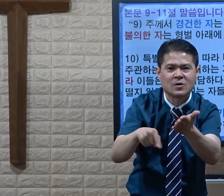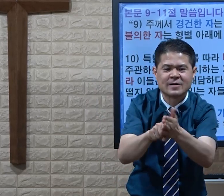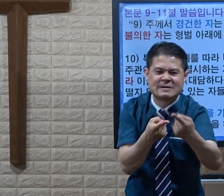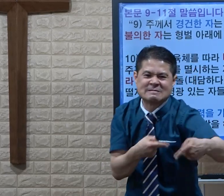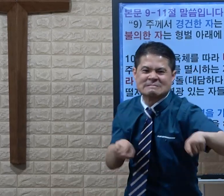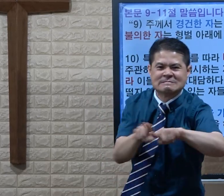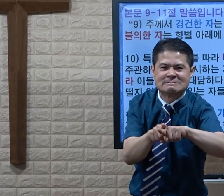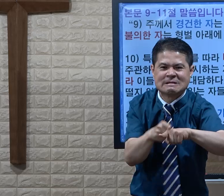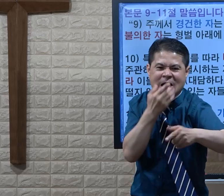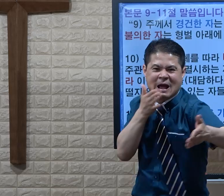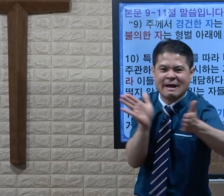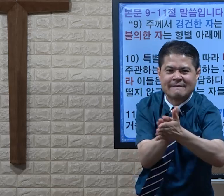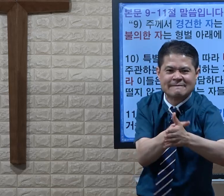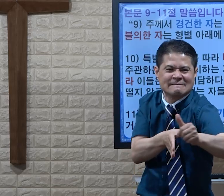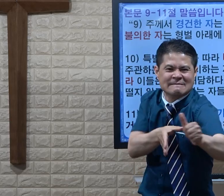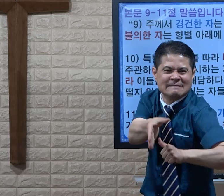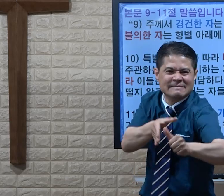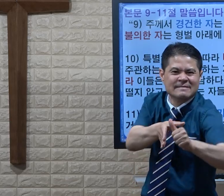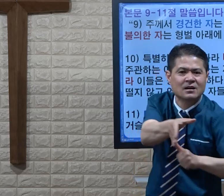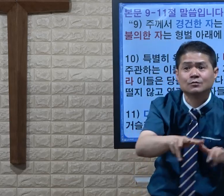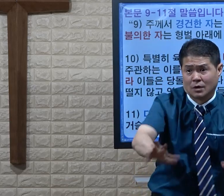예수님이 이 땅에 오기 위해서 함께